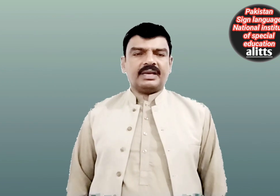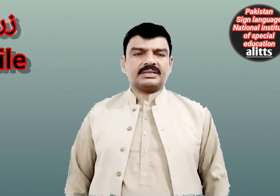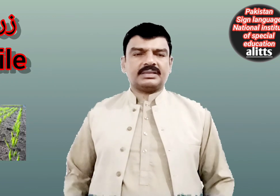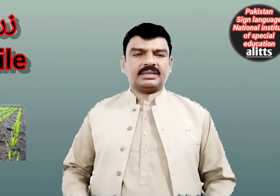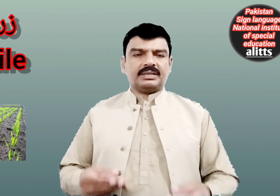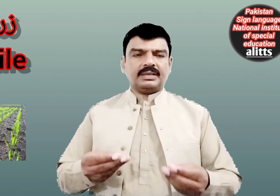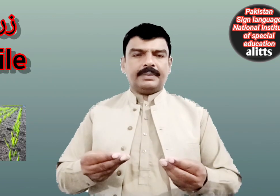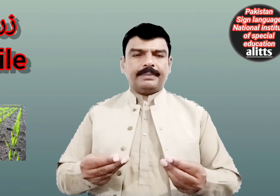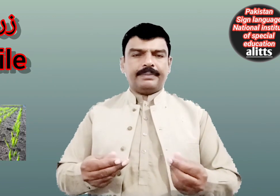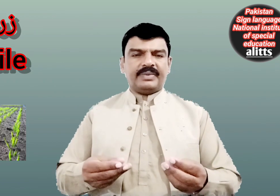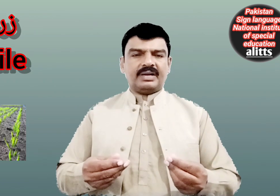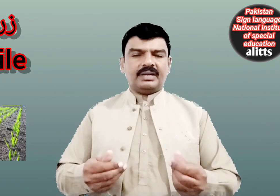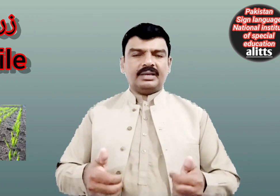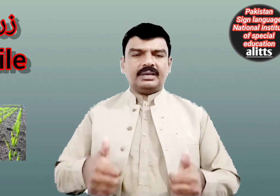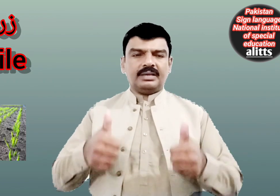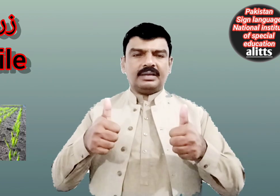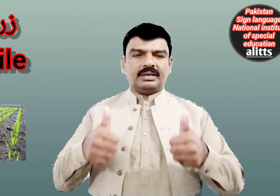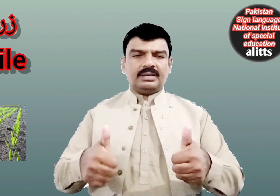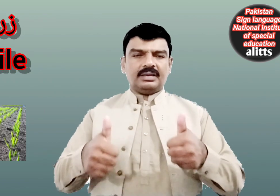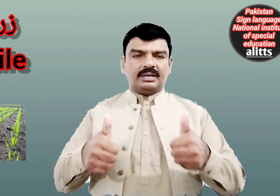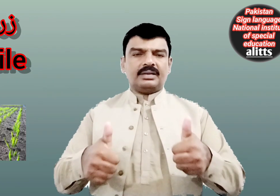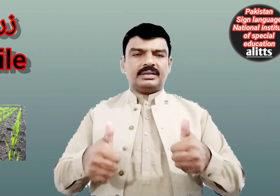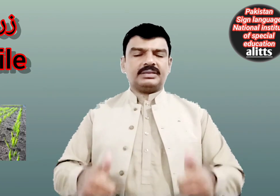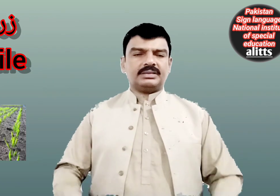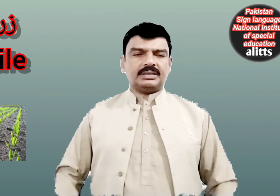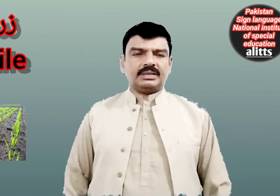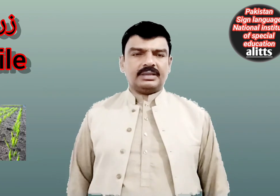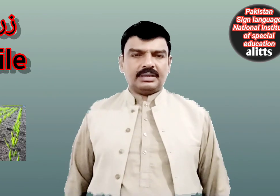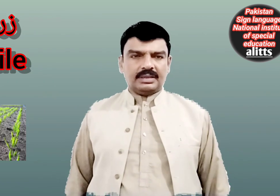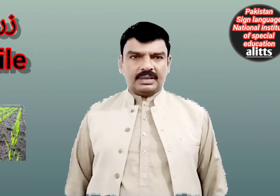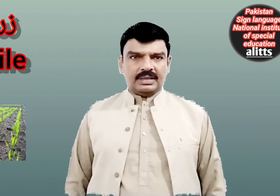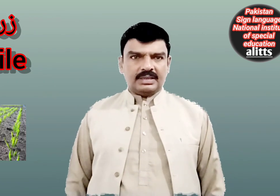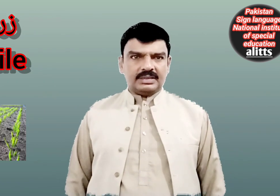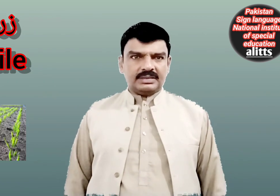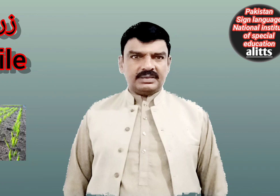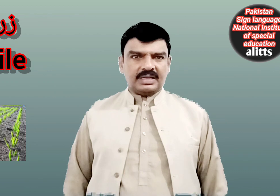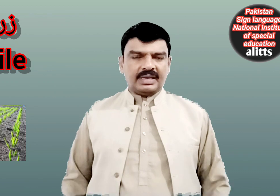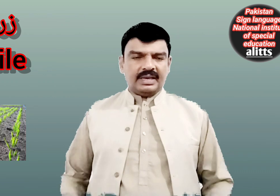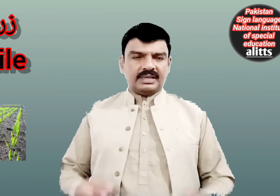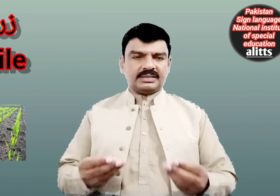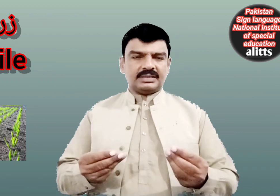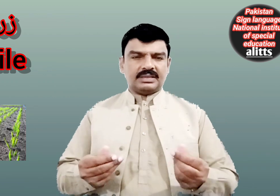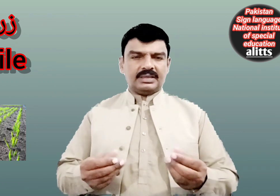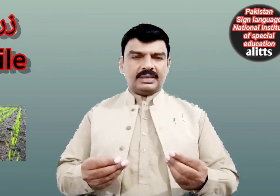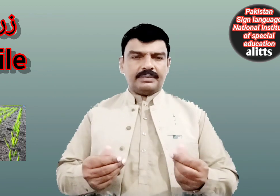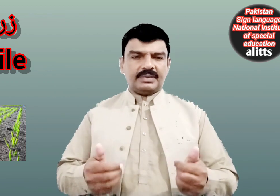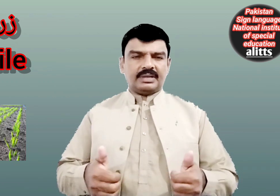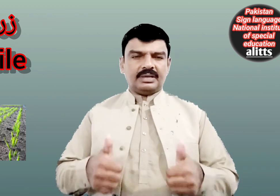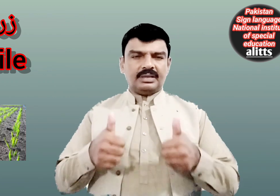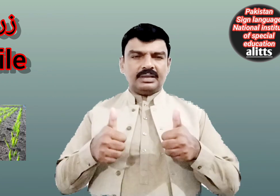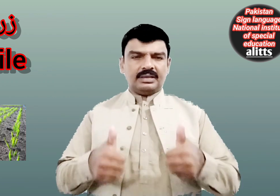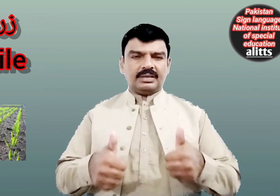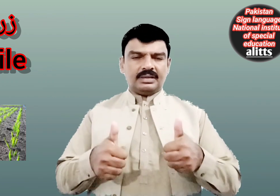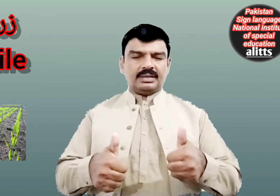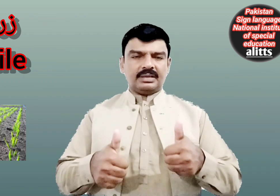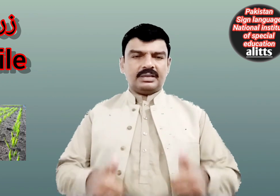जरखेज, मट्टी अच्छी। जरखेज, मट्टी